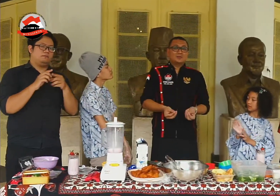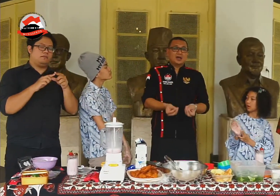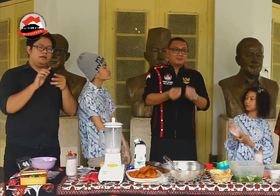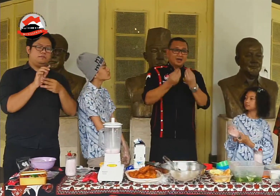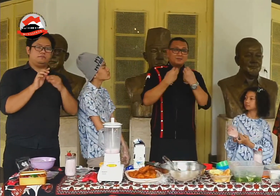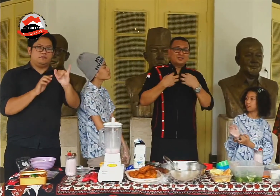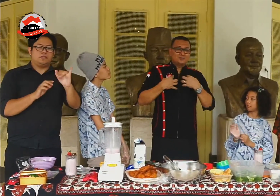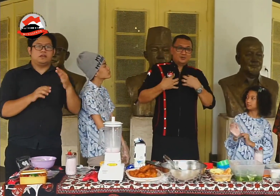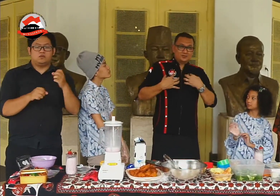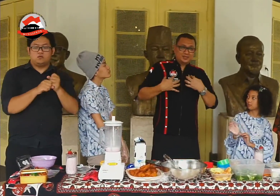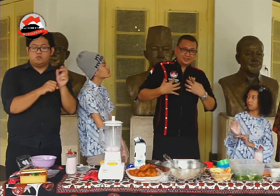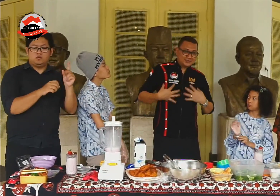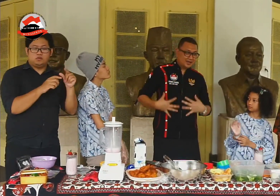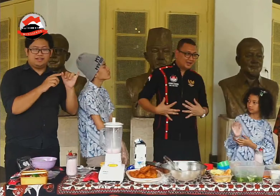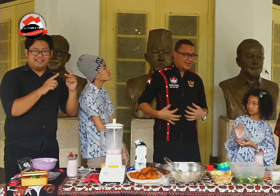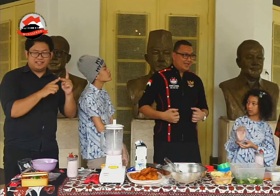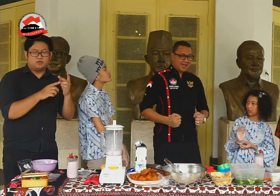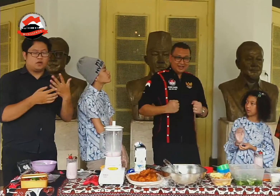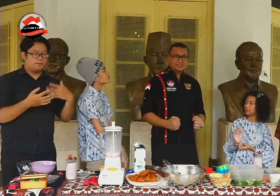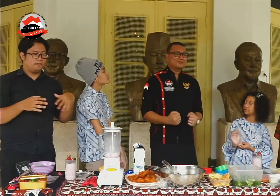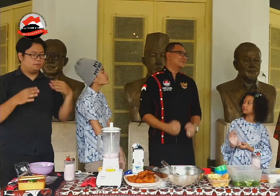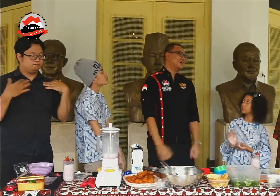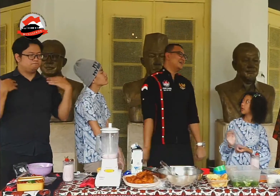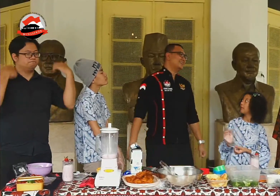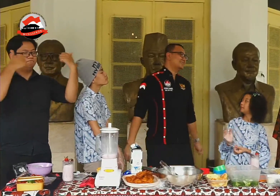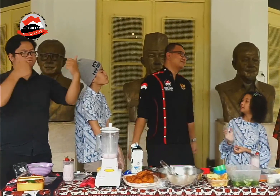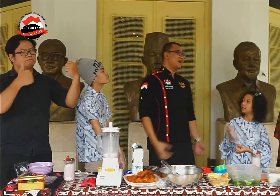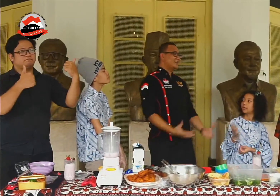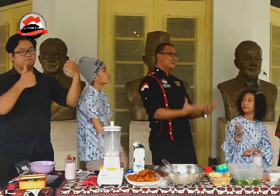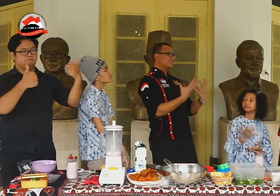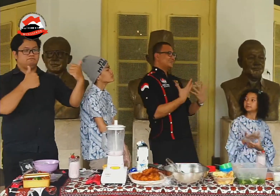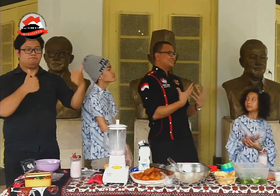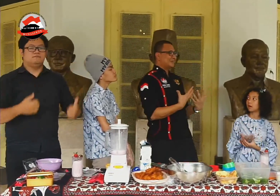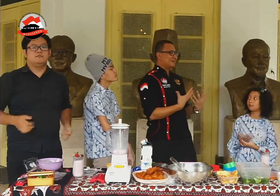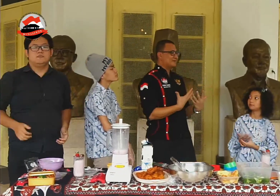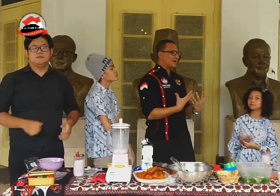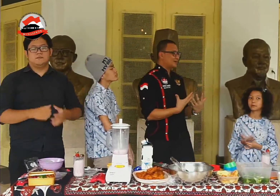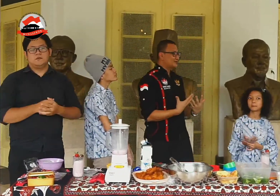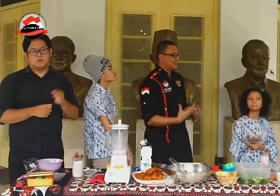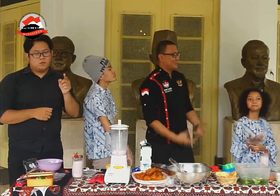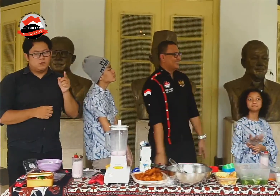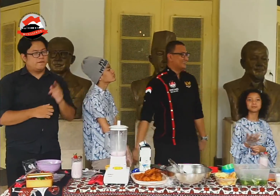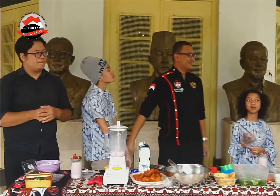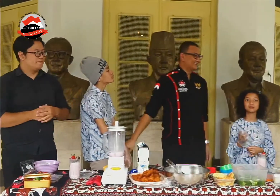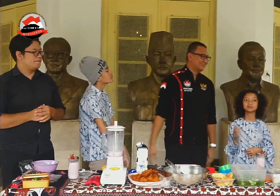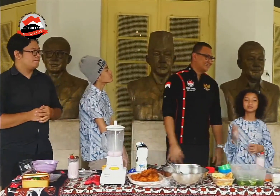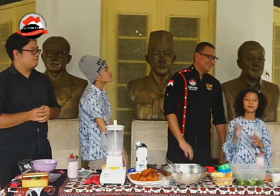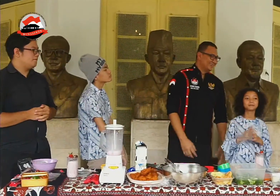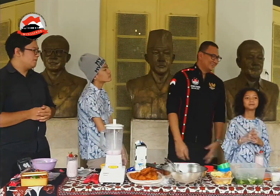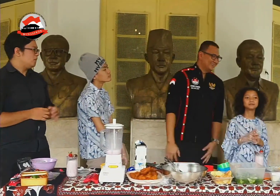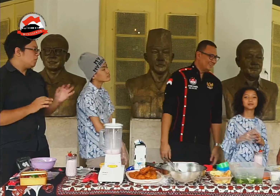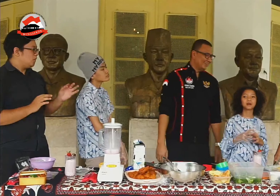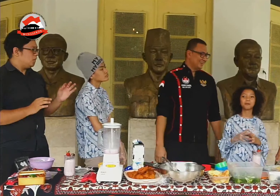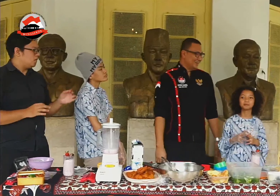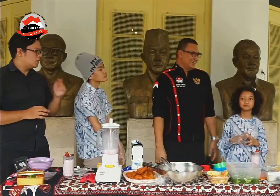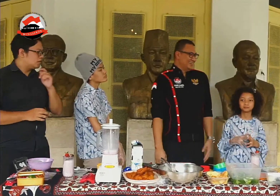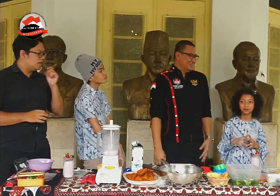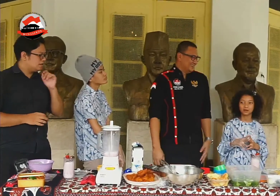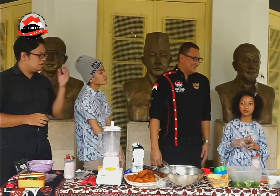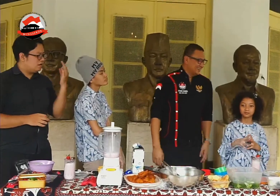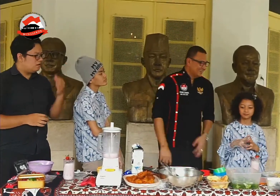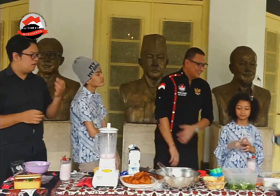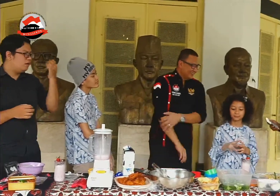agar semangat makan, metabolismenya terjaga, akhirnya cepat sehat, kembali deh sel-sel yang gitu, baru. Ternyata, wow, baru tahu nih,